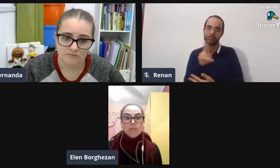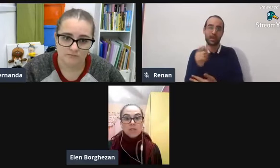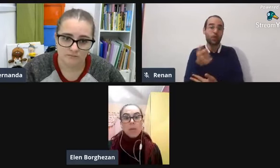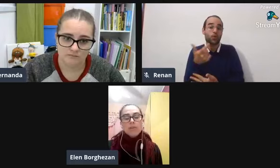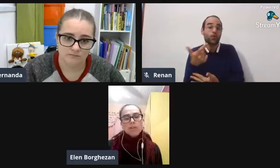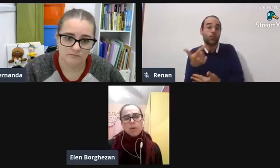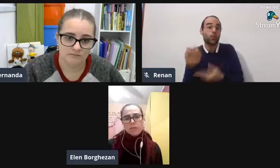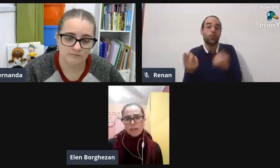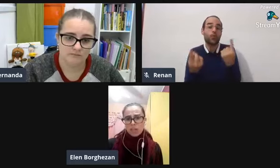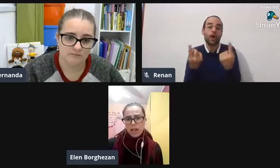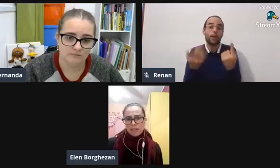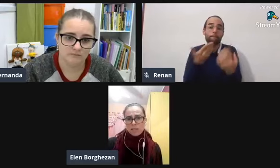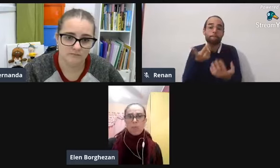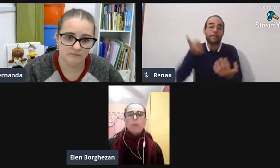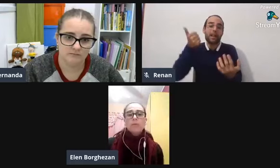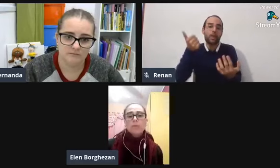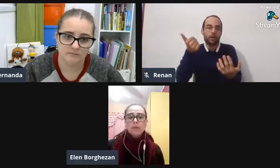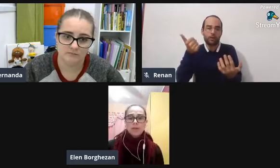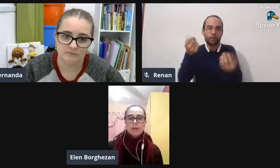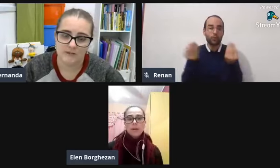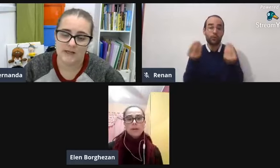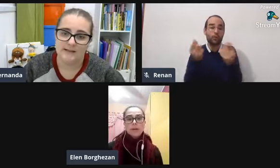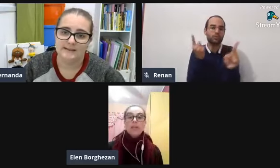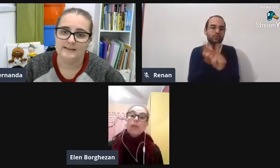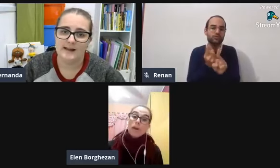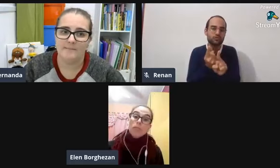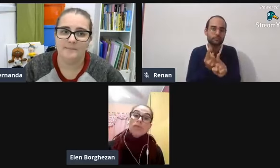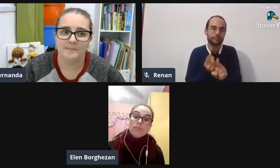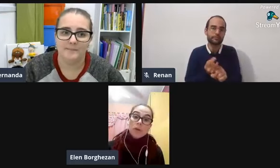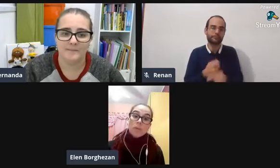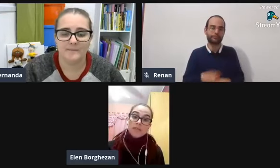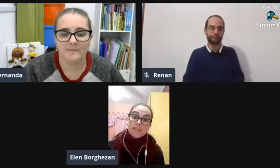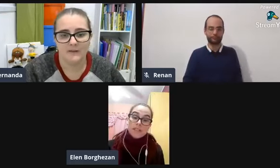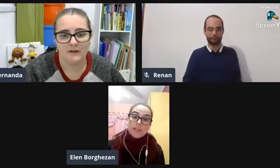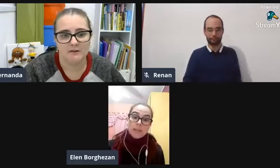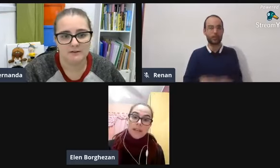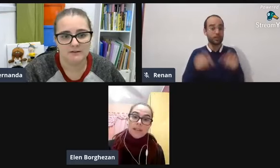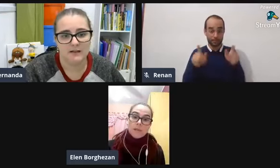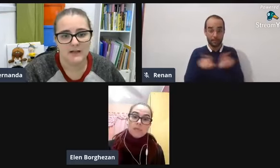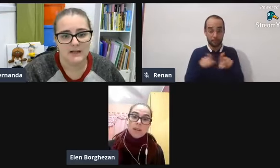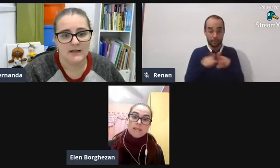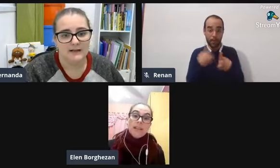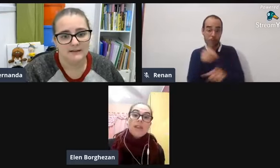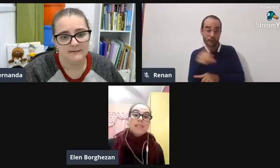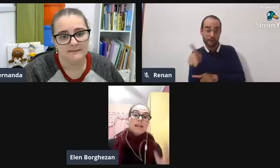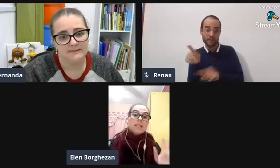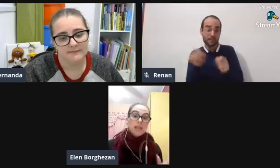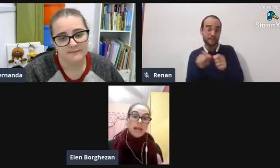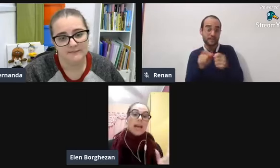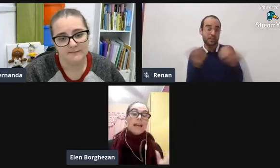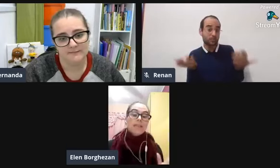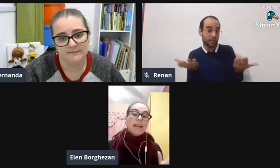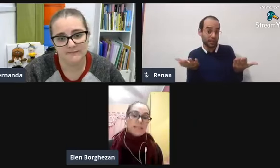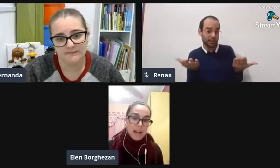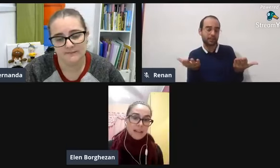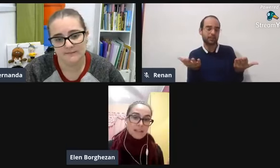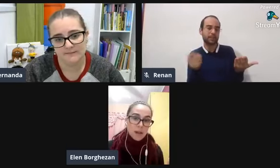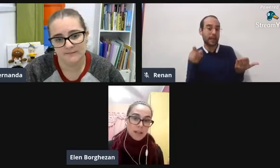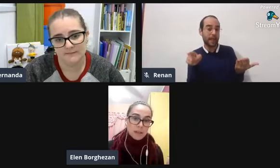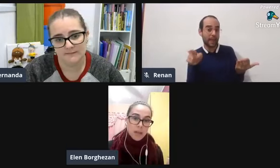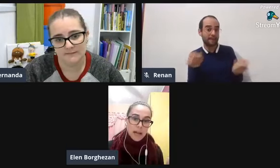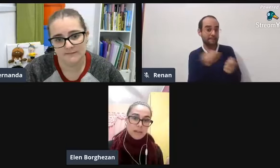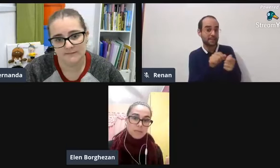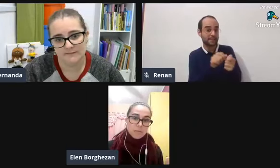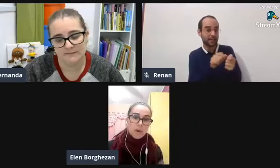melhor? Como a gente consegue chegar nesse ponto? E o que o professor pode fazer também, né? Vamos olhar. Se ele vai estar na